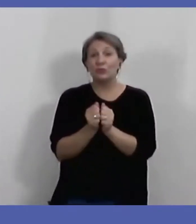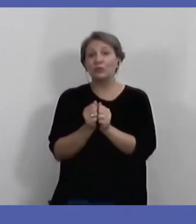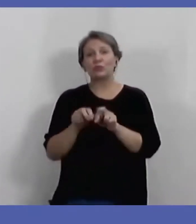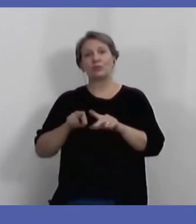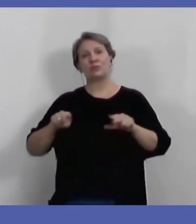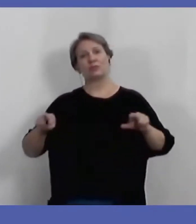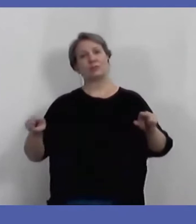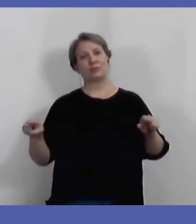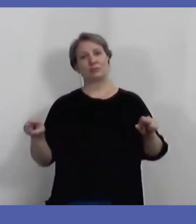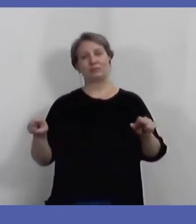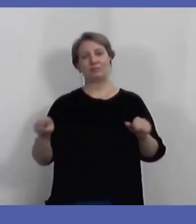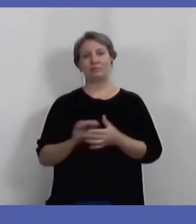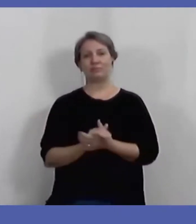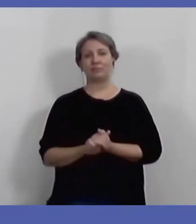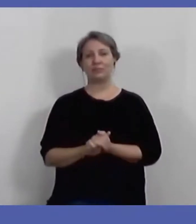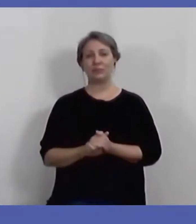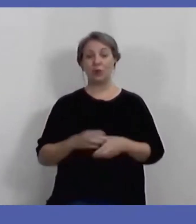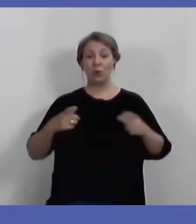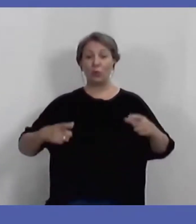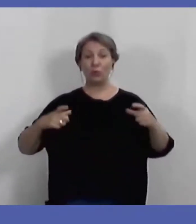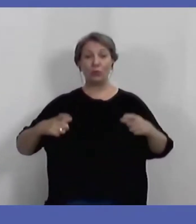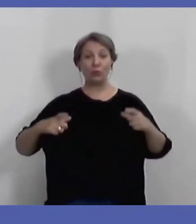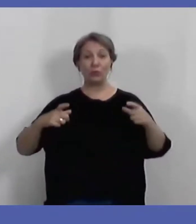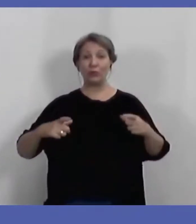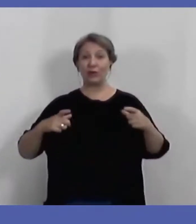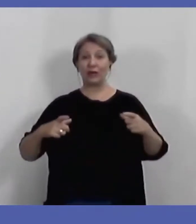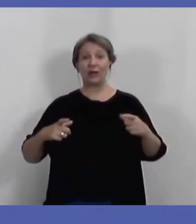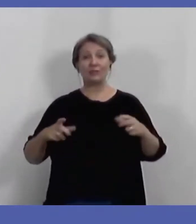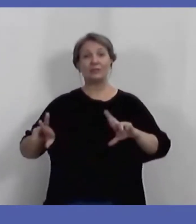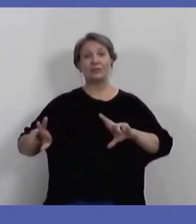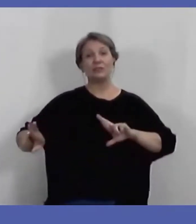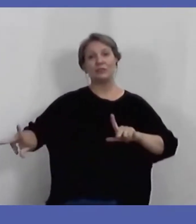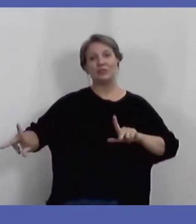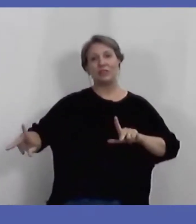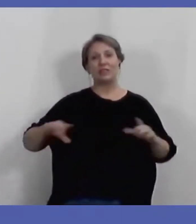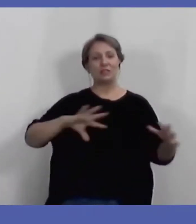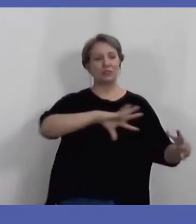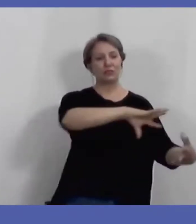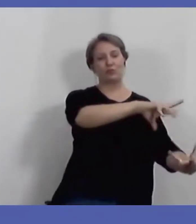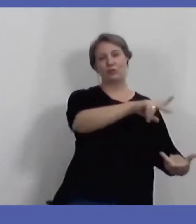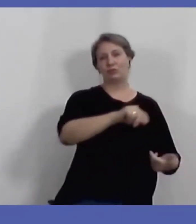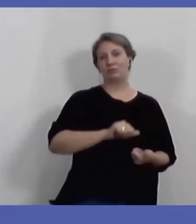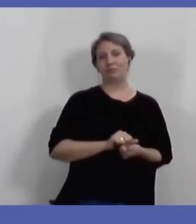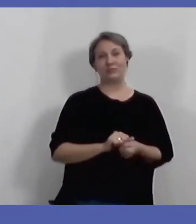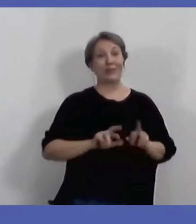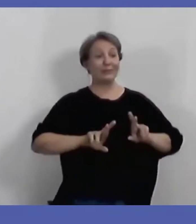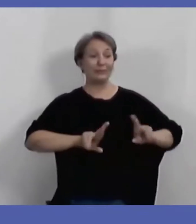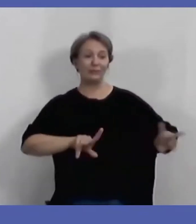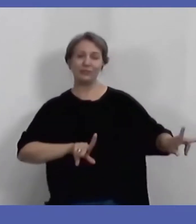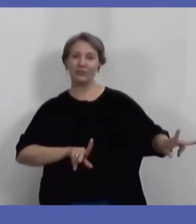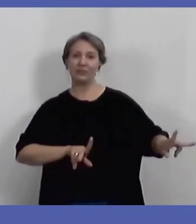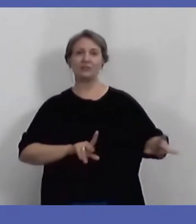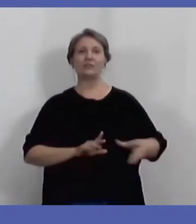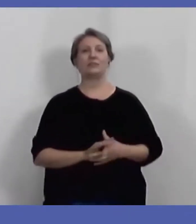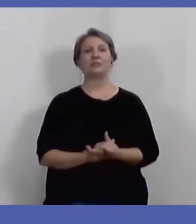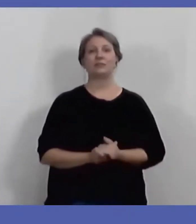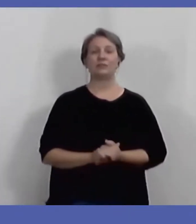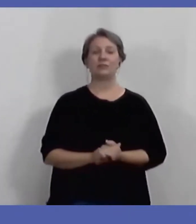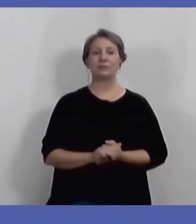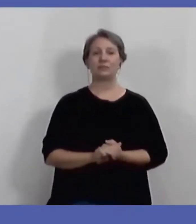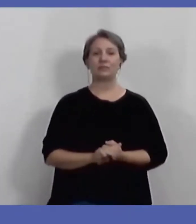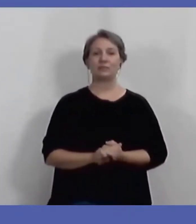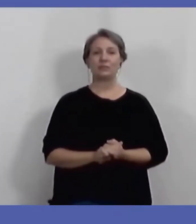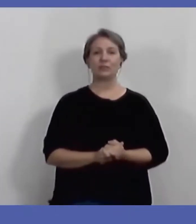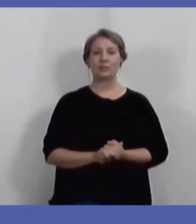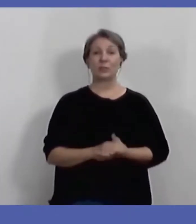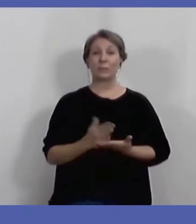amém? Para então o Senhor nos revelar. E eu com certeza, eu afirmo isso, que esses